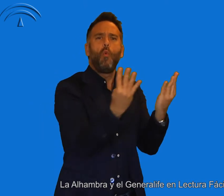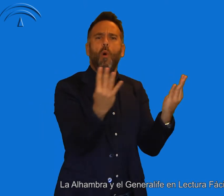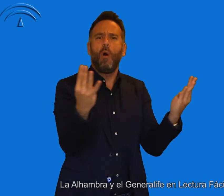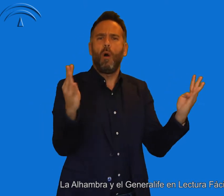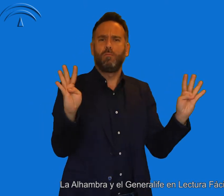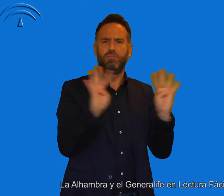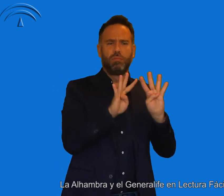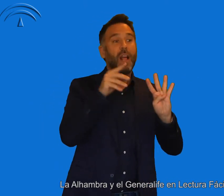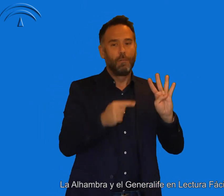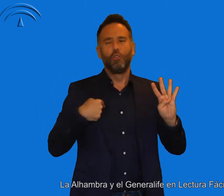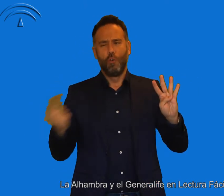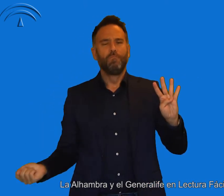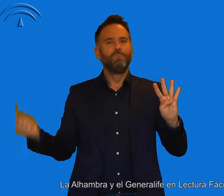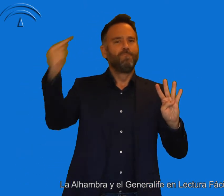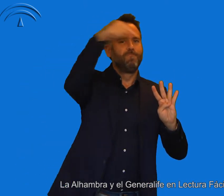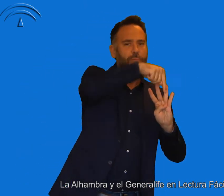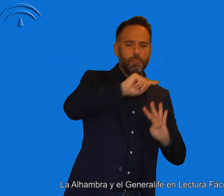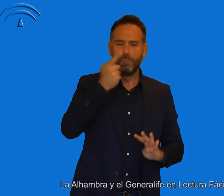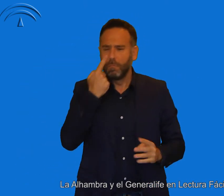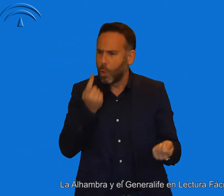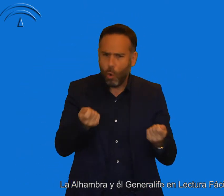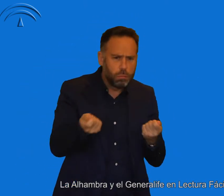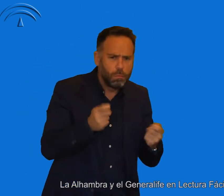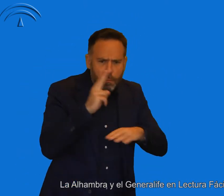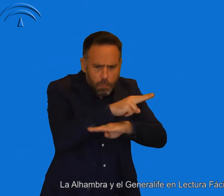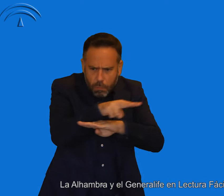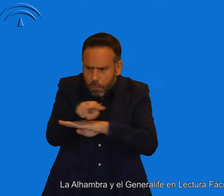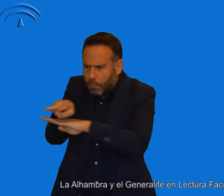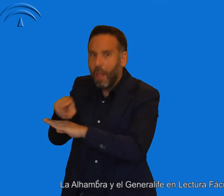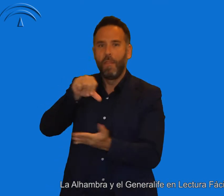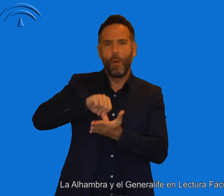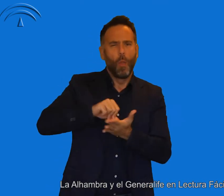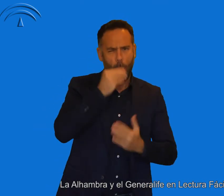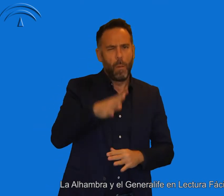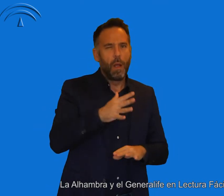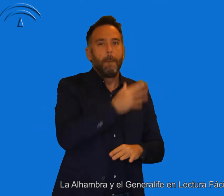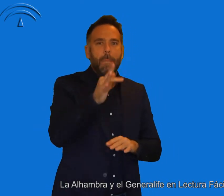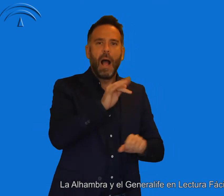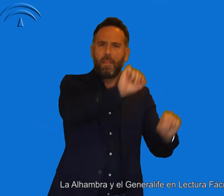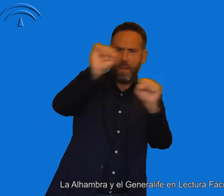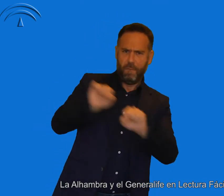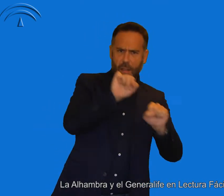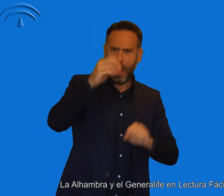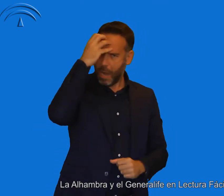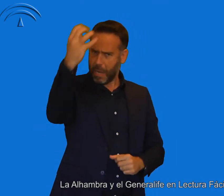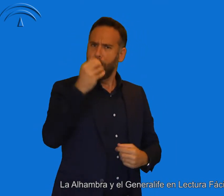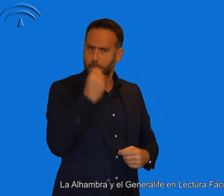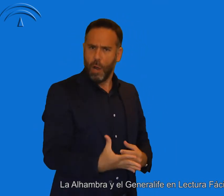colina una fortaleza con una gran muralla. Desde allí podría controlar lo que pasaba en la ciudad